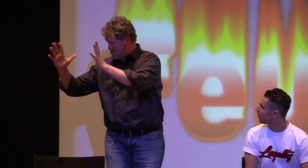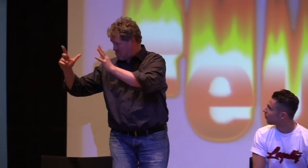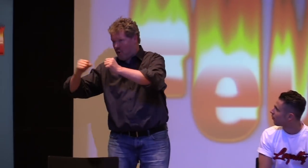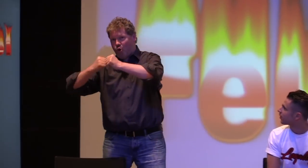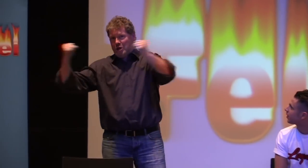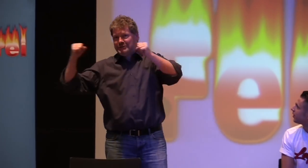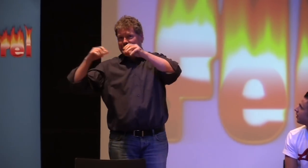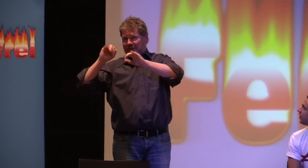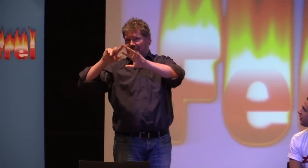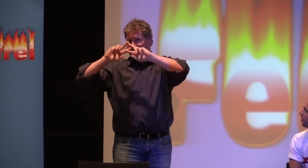auch das Denken anders ist.